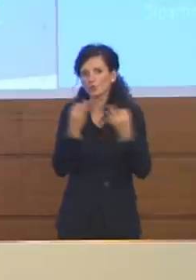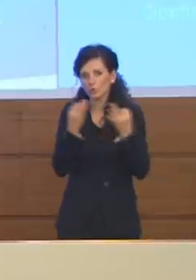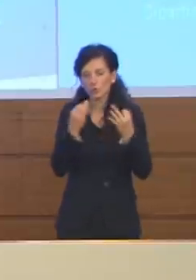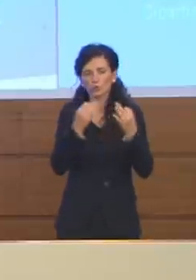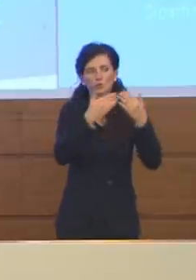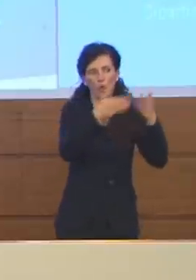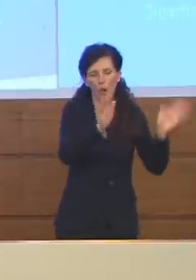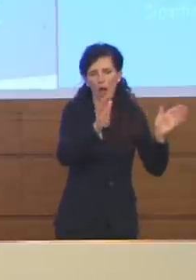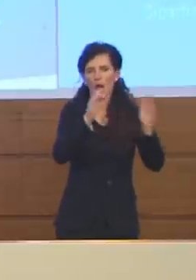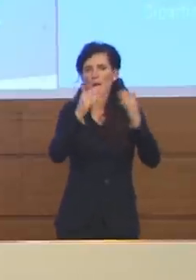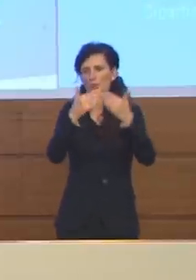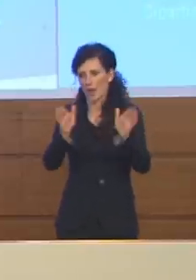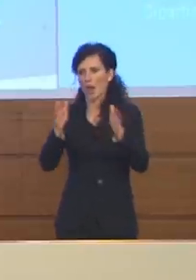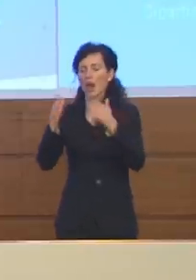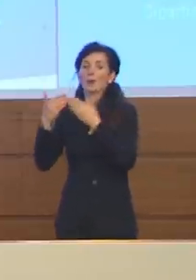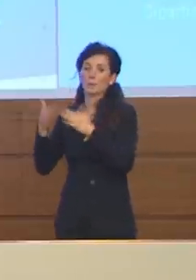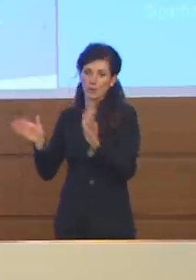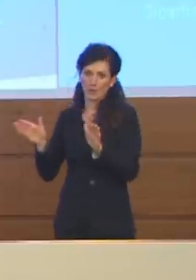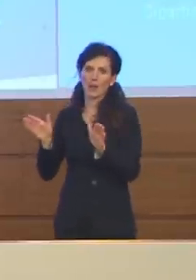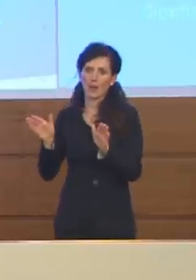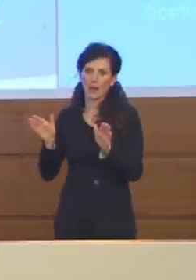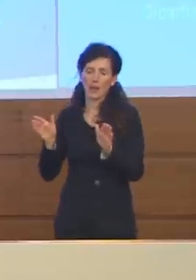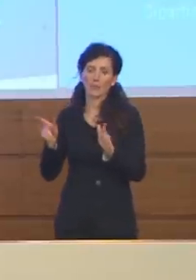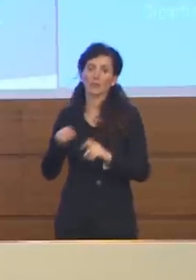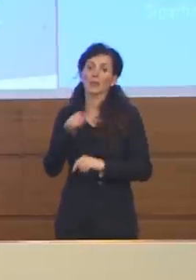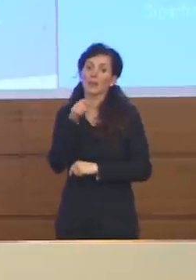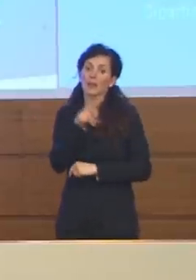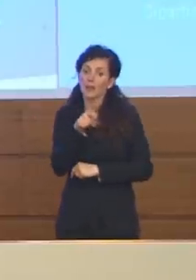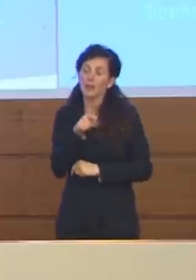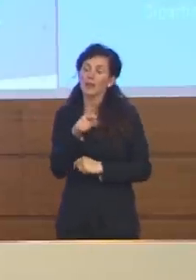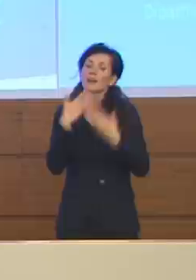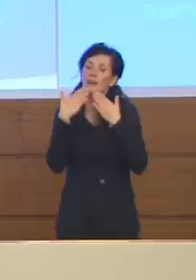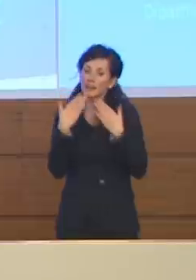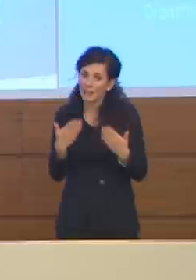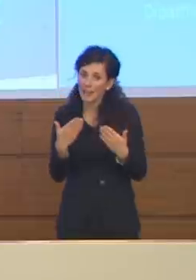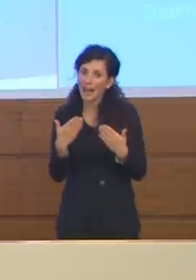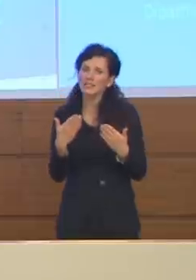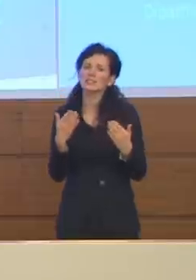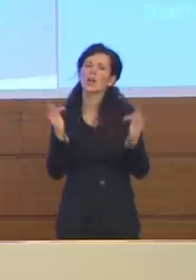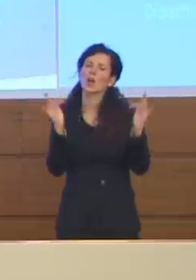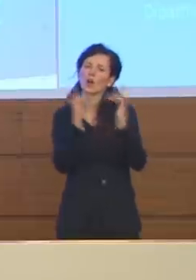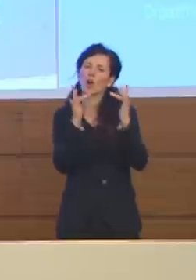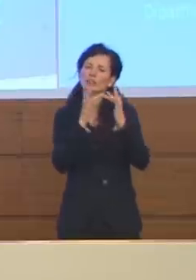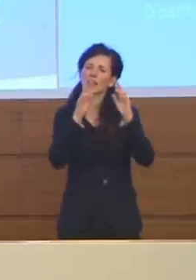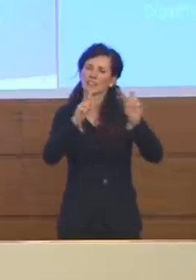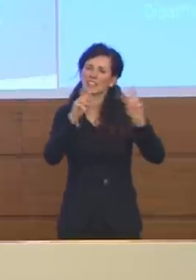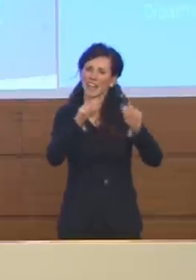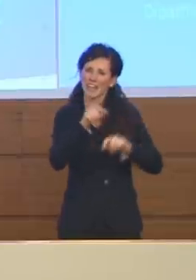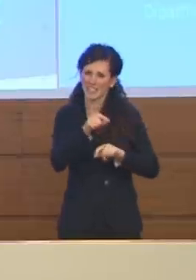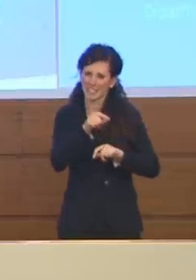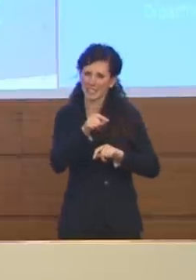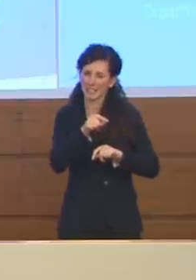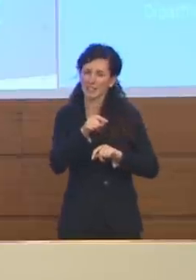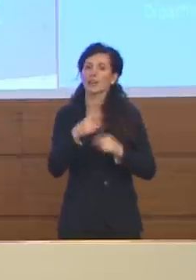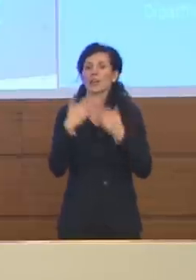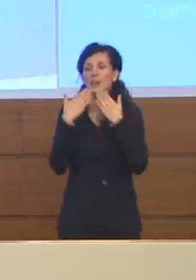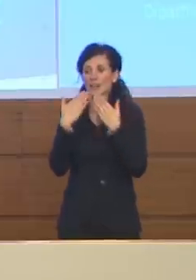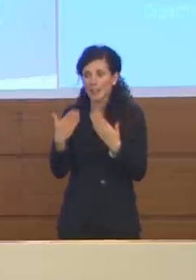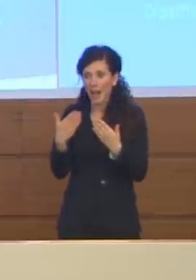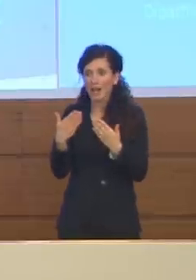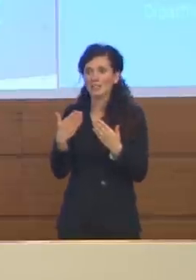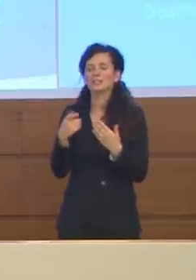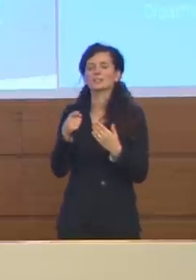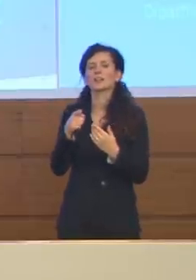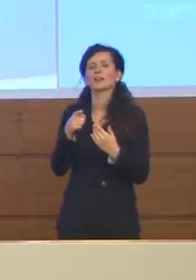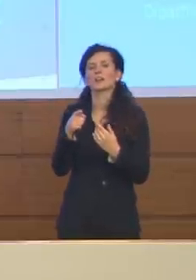il contributo offerto dal contact racing con il contributo meglio il